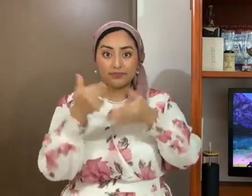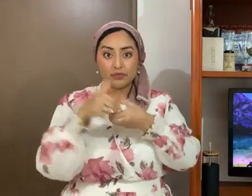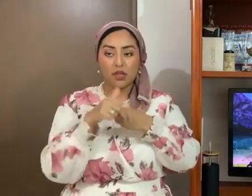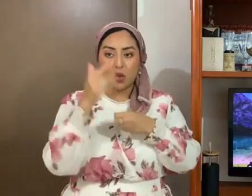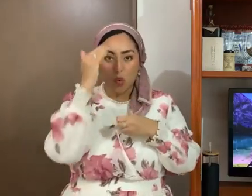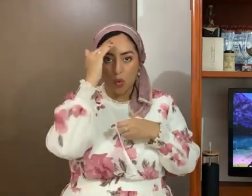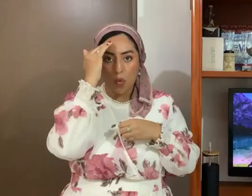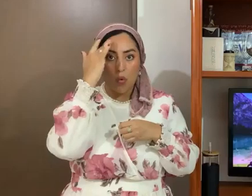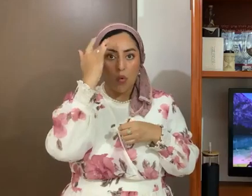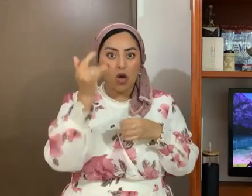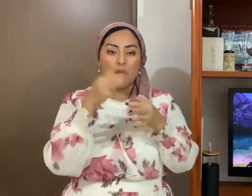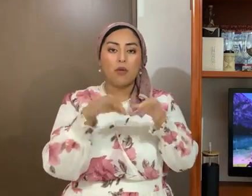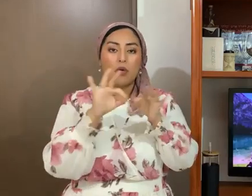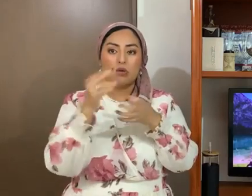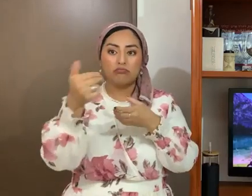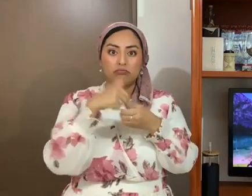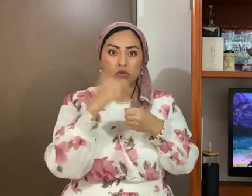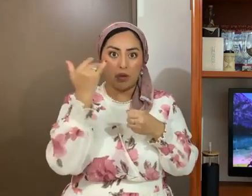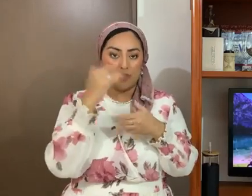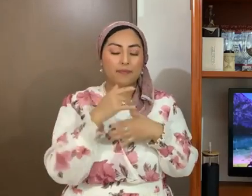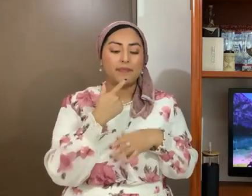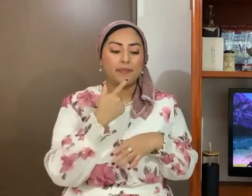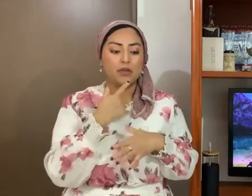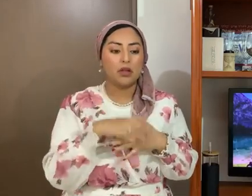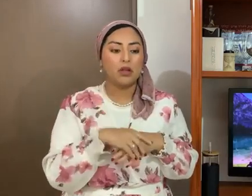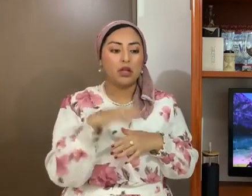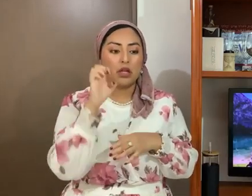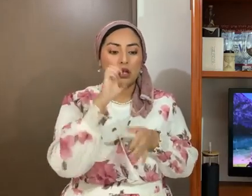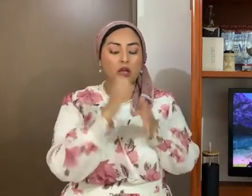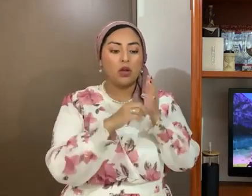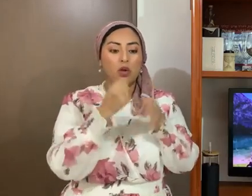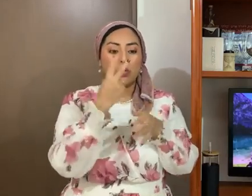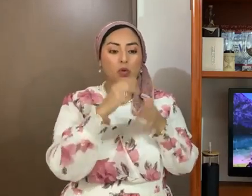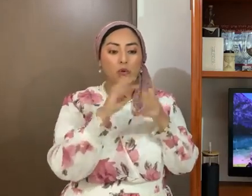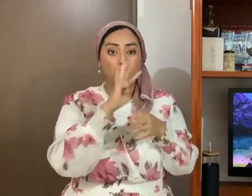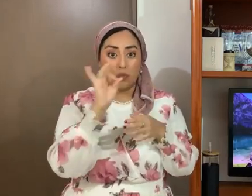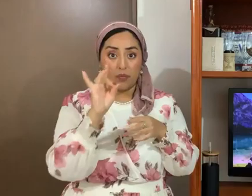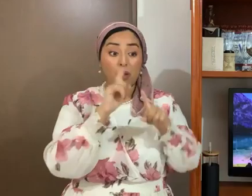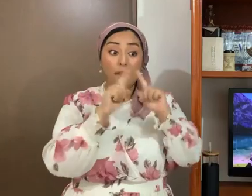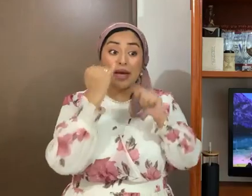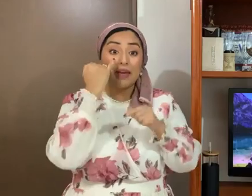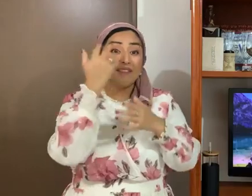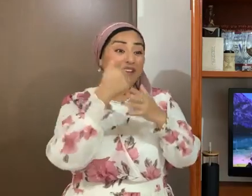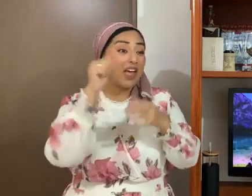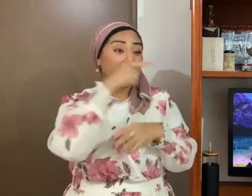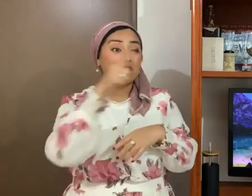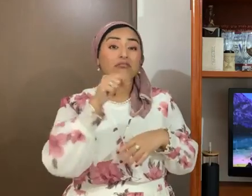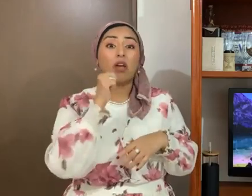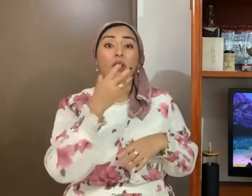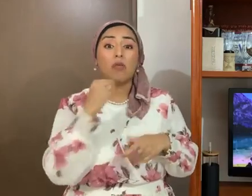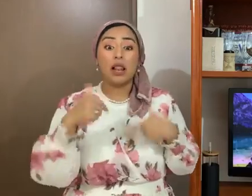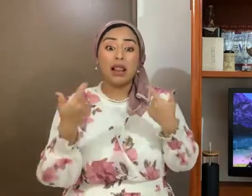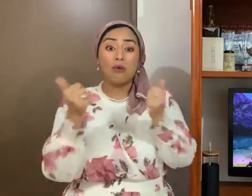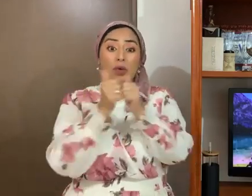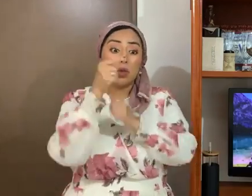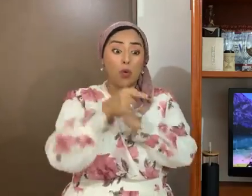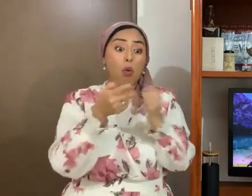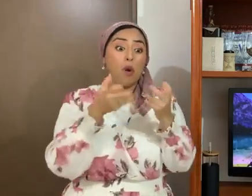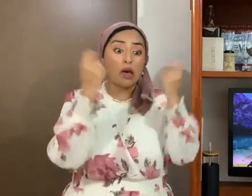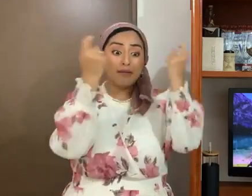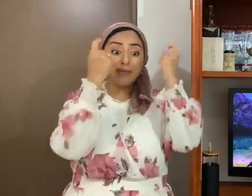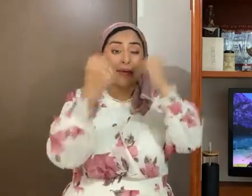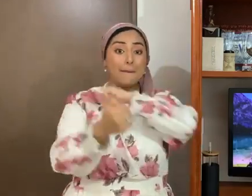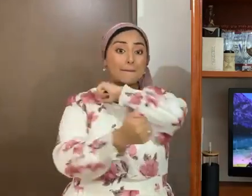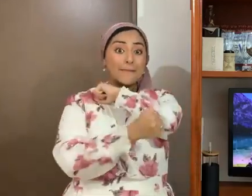pactos sepan por qué tienen que hacerlo. Dicen, Éxodo 12, 48. Mas si algún extranjero morare contigo y quisiere